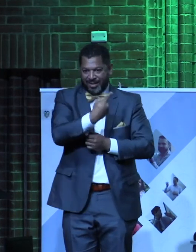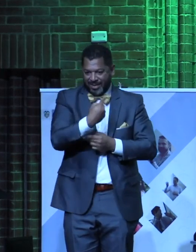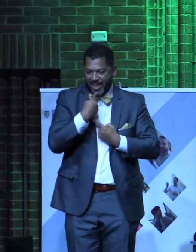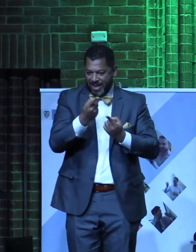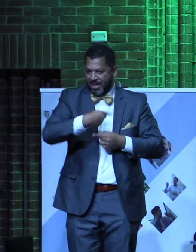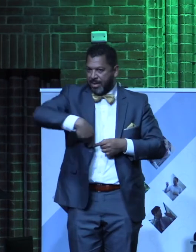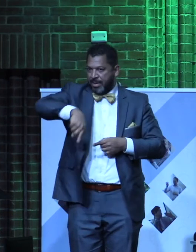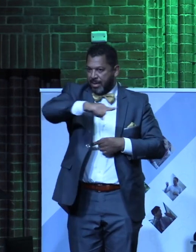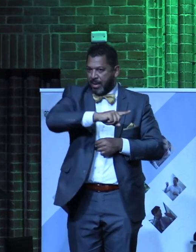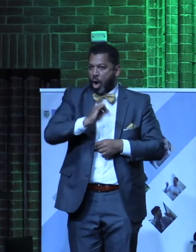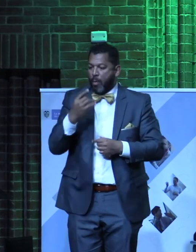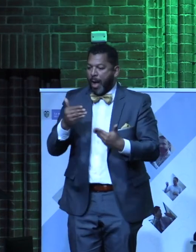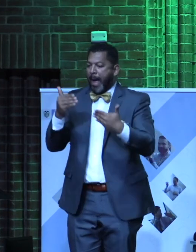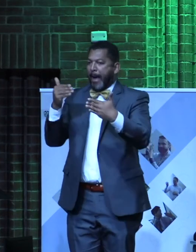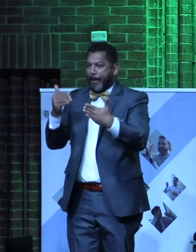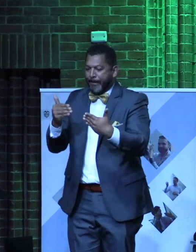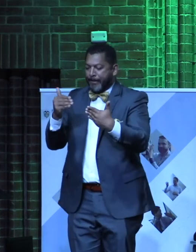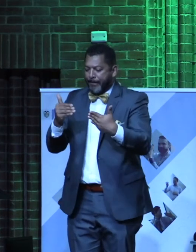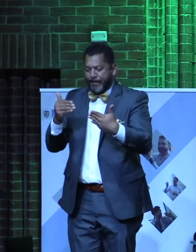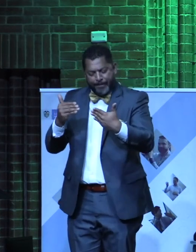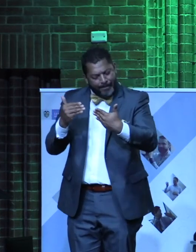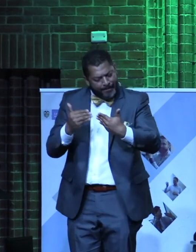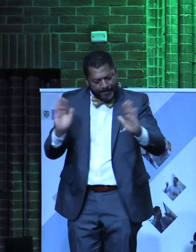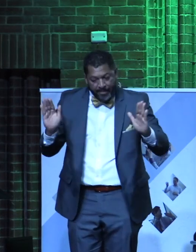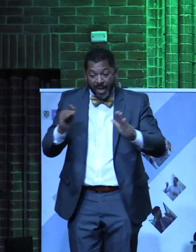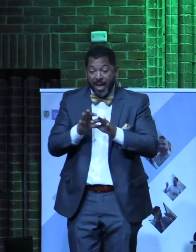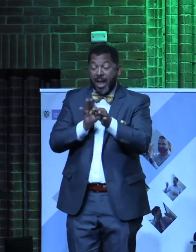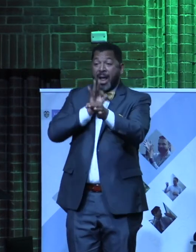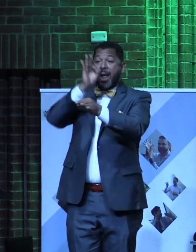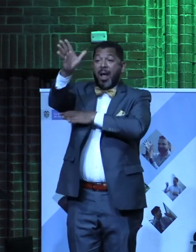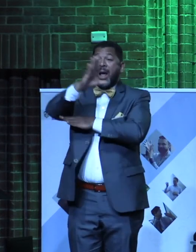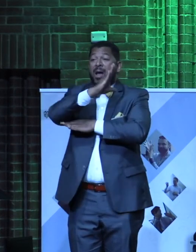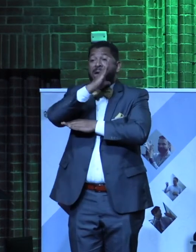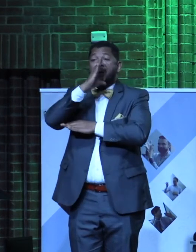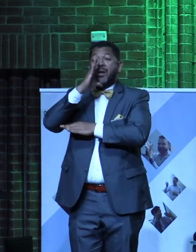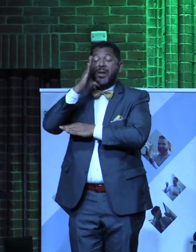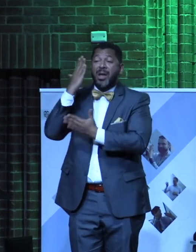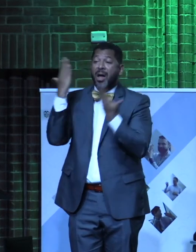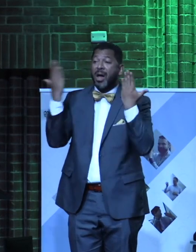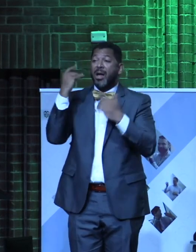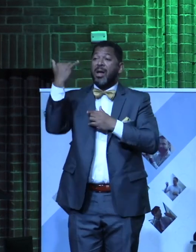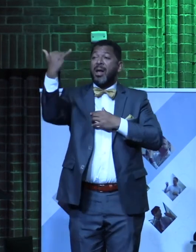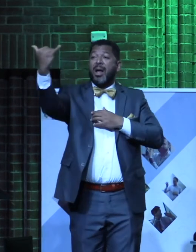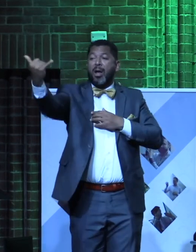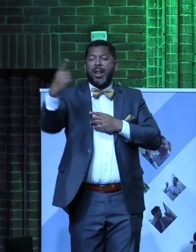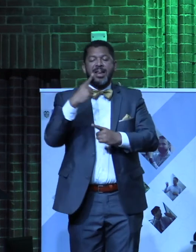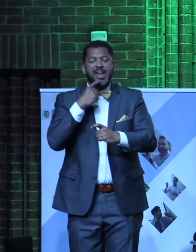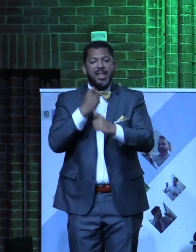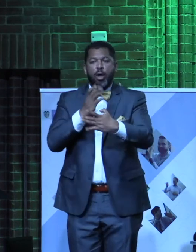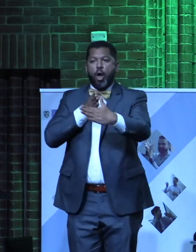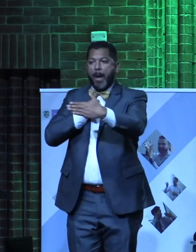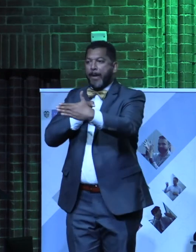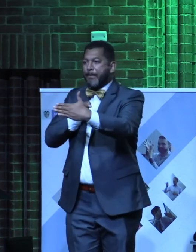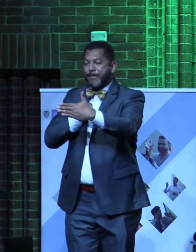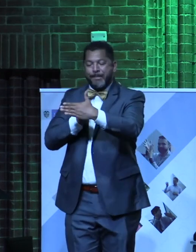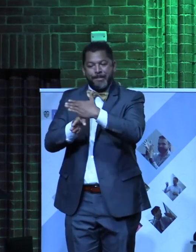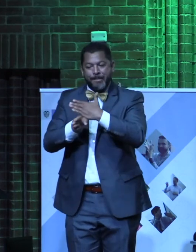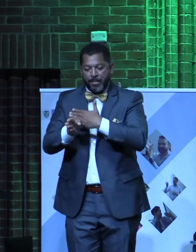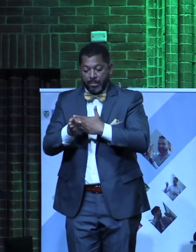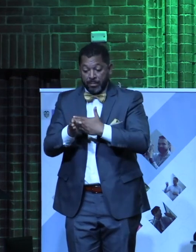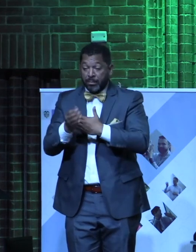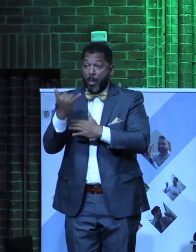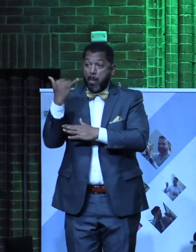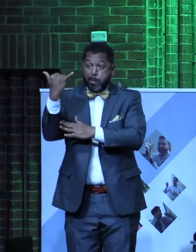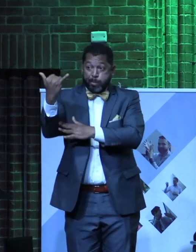el eliminar las barreras, sobre todo tenemos sectores de ruralidad y ruralidad dispersa de muy complejo acceso, es decir, una modalidad